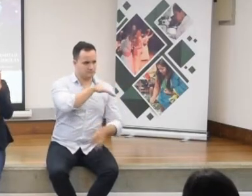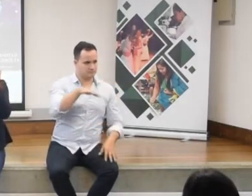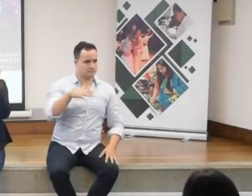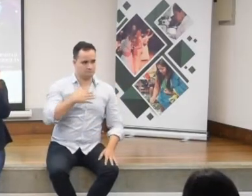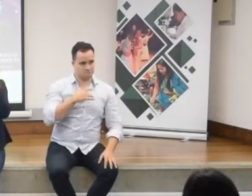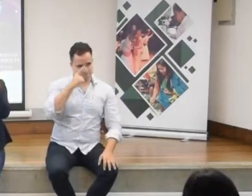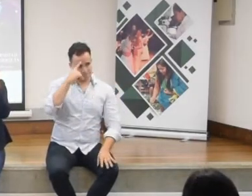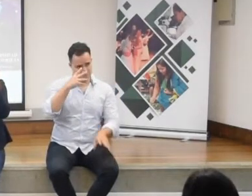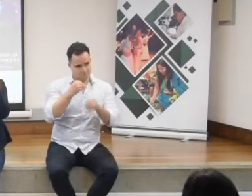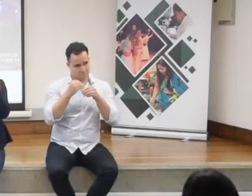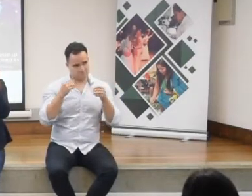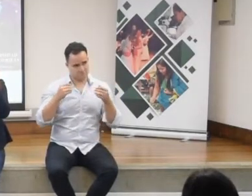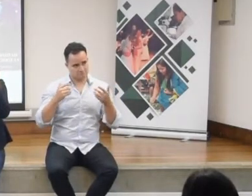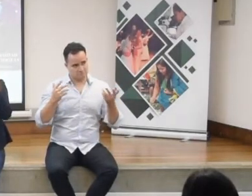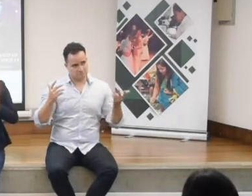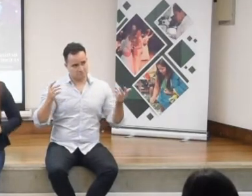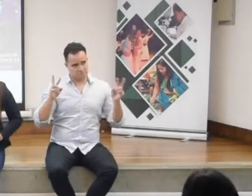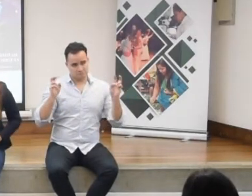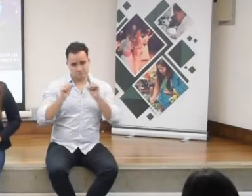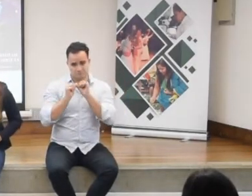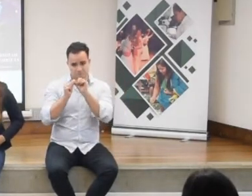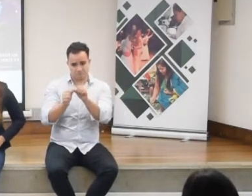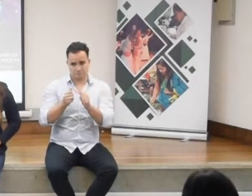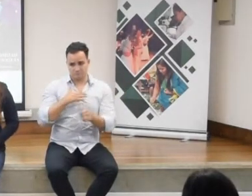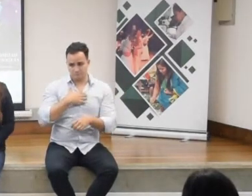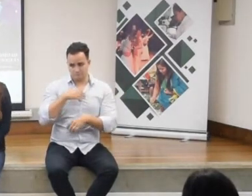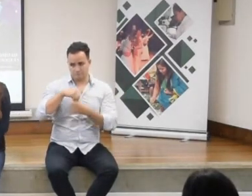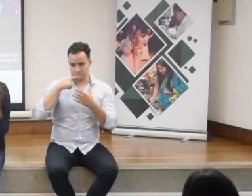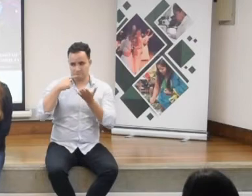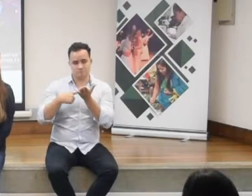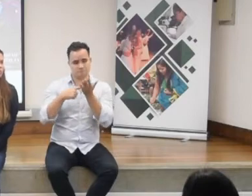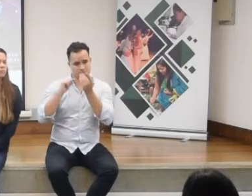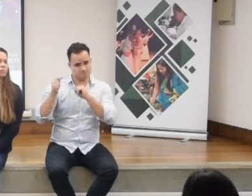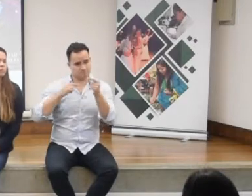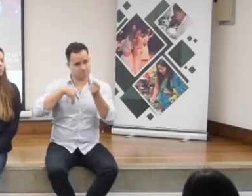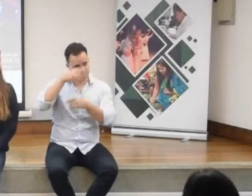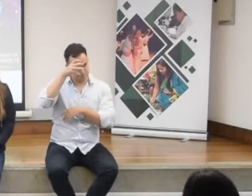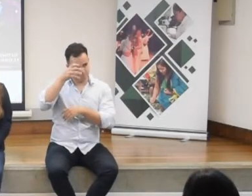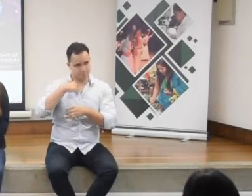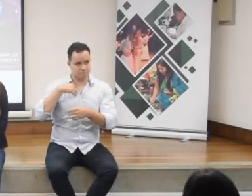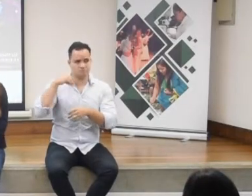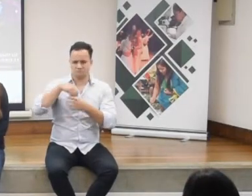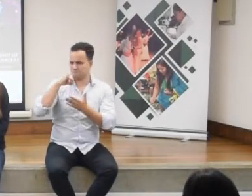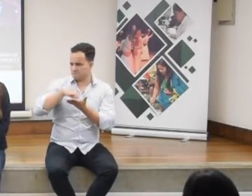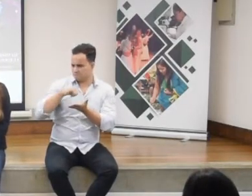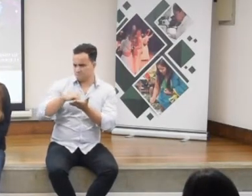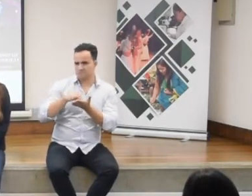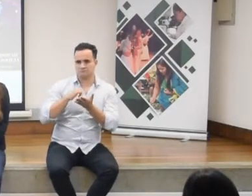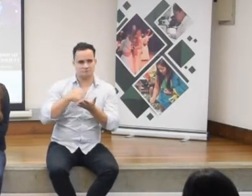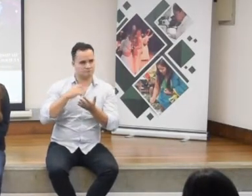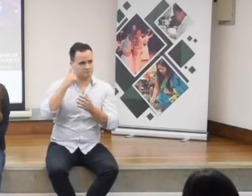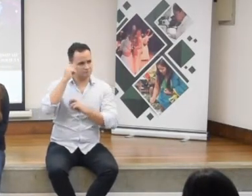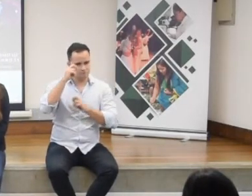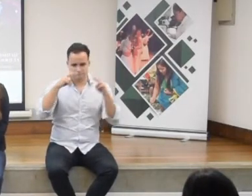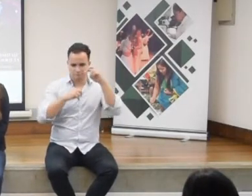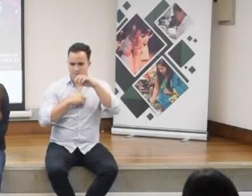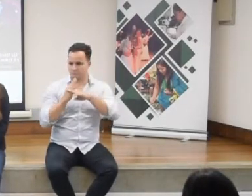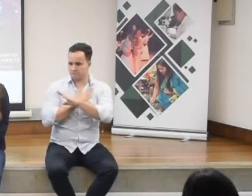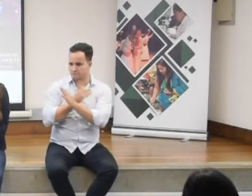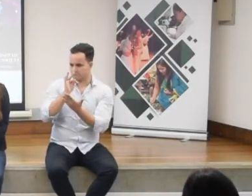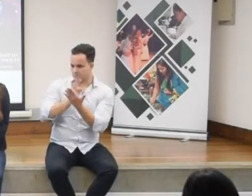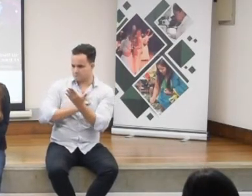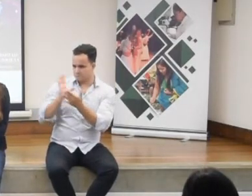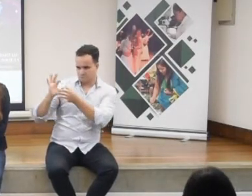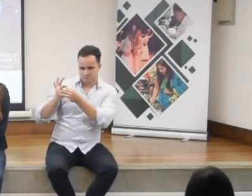también dentro de permanencia hay una serie de discusiones y conceptos que podrían estar, incluso toda la metáfora que trabajaste en la tesis y